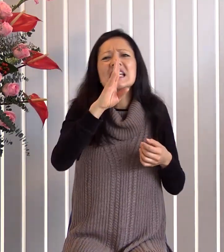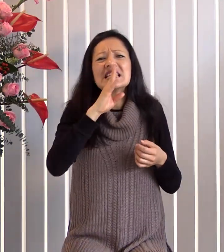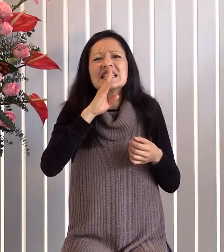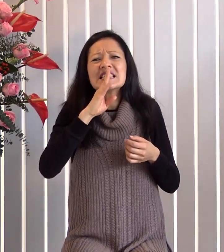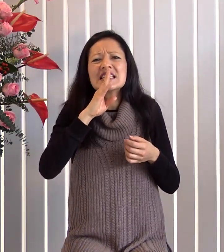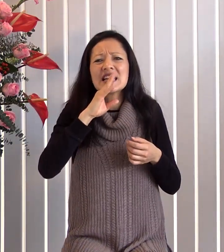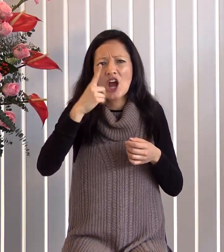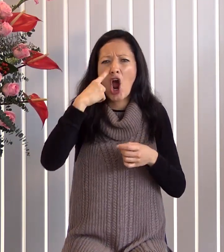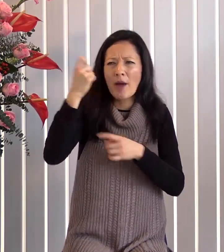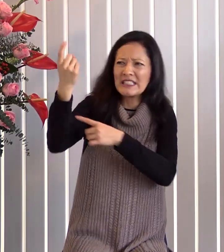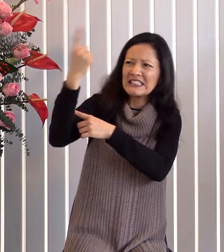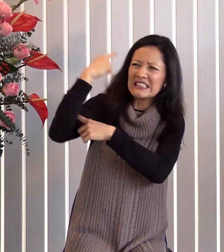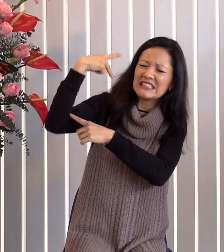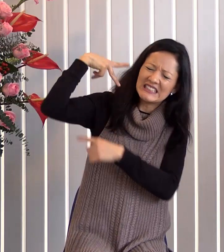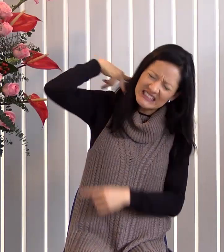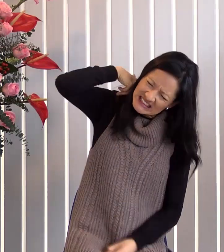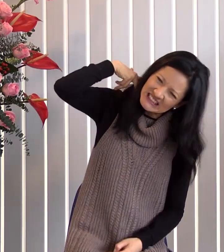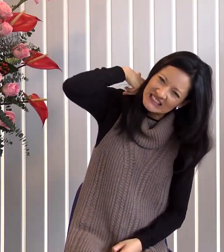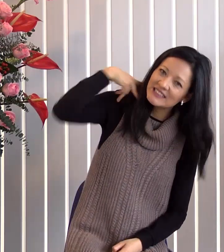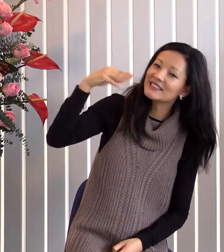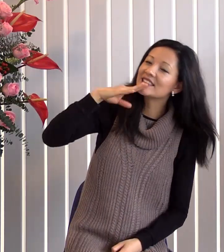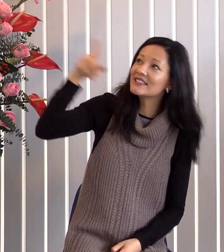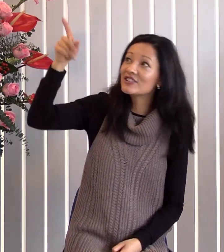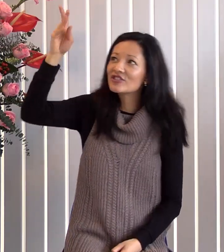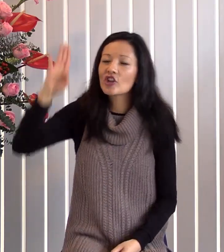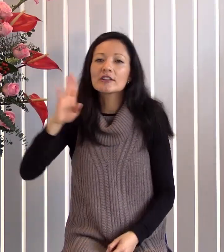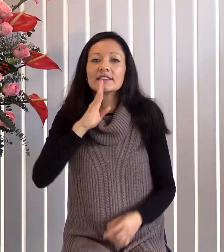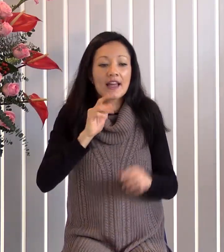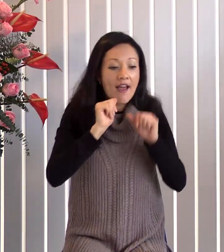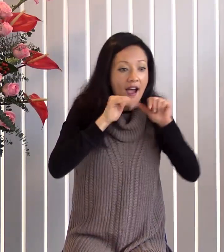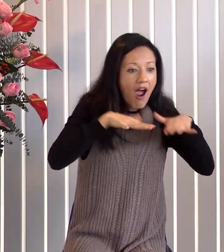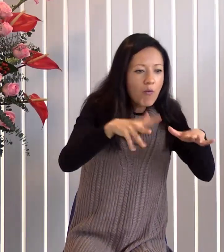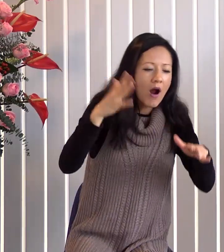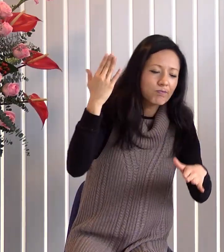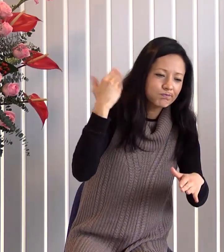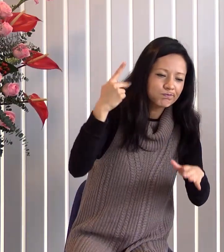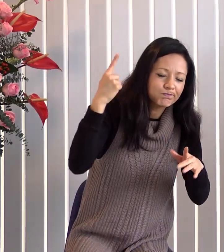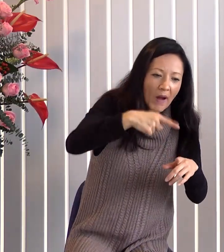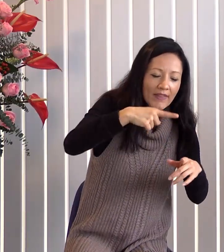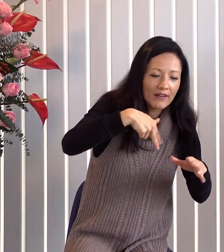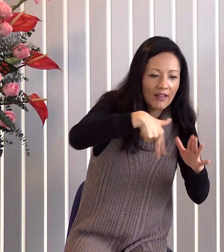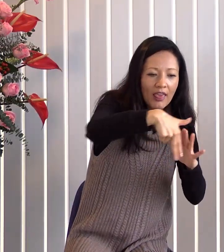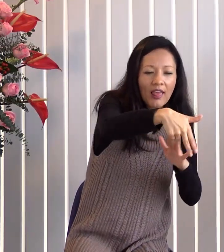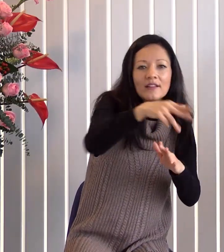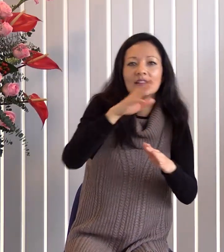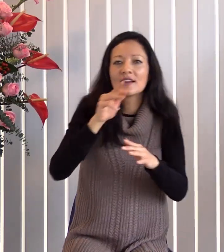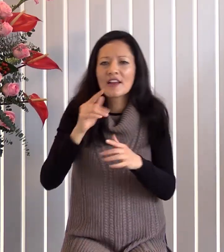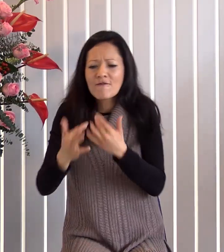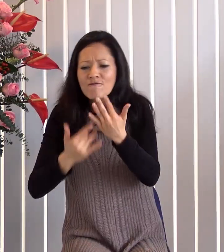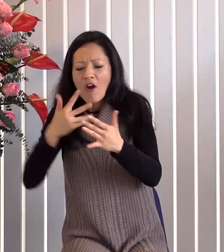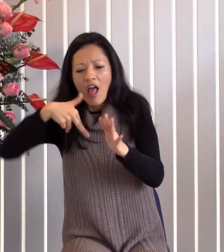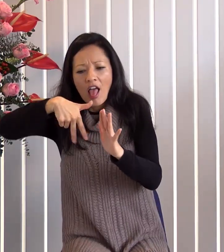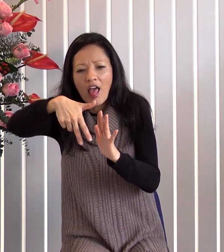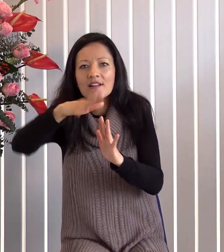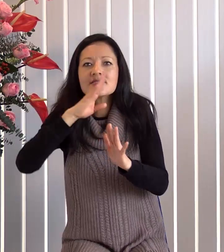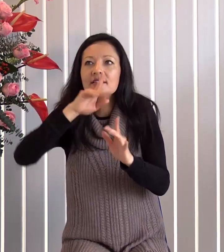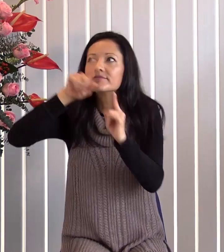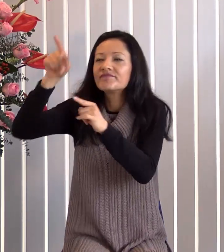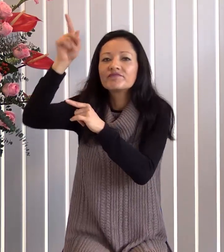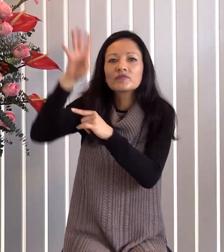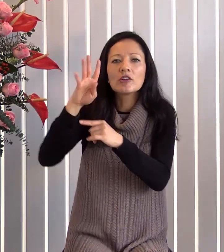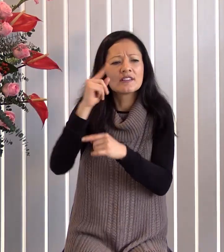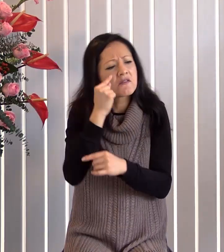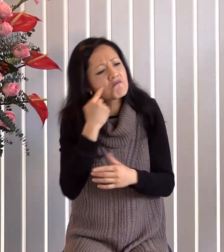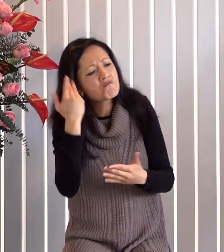su cabeza? ¿Quién los pasó por el fuego y por el agua? ¿Quién los probó? ¿Quién los ensayó como se afina la